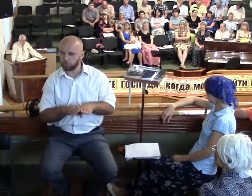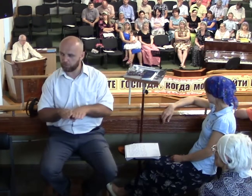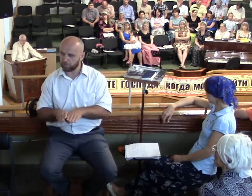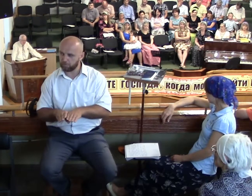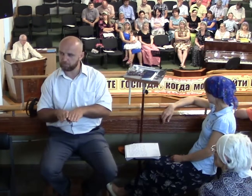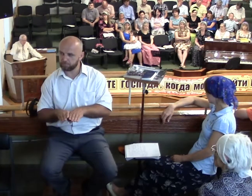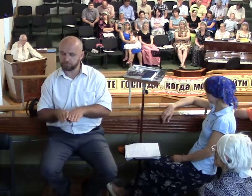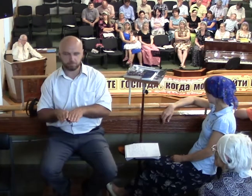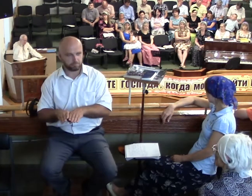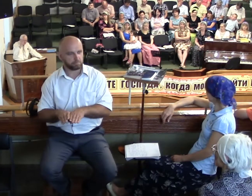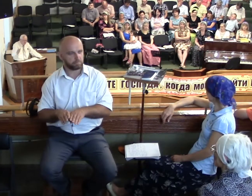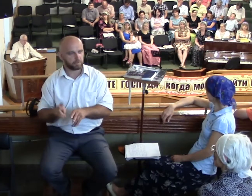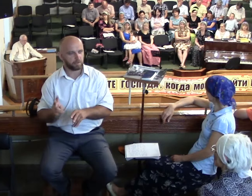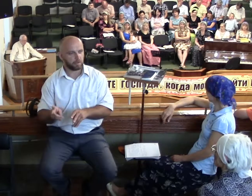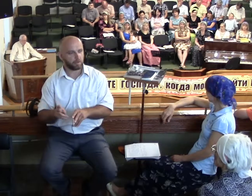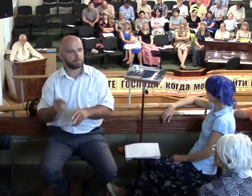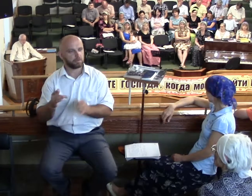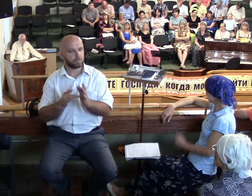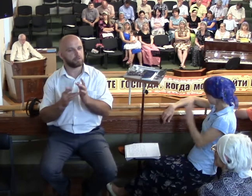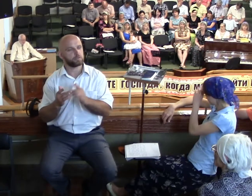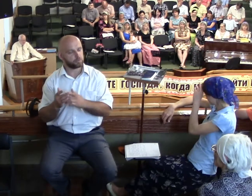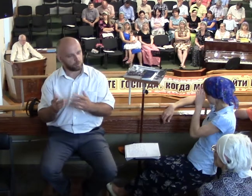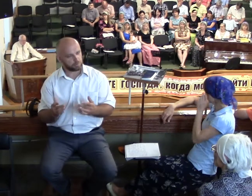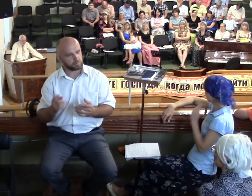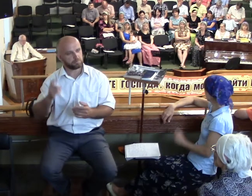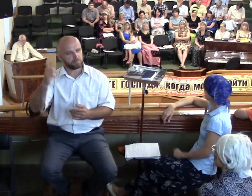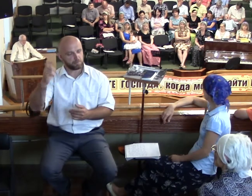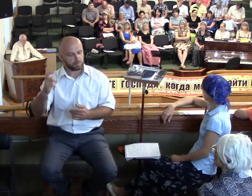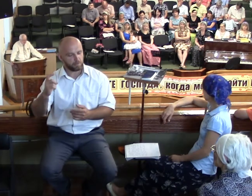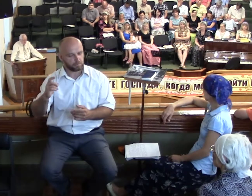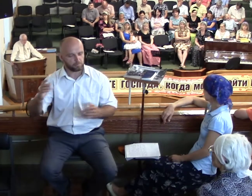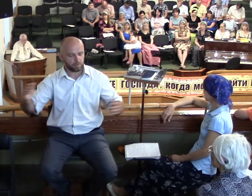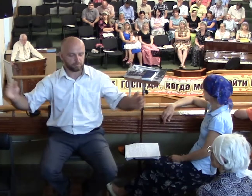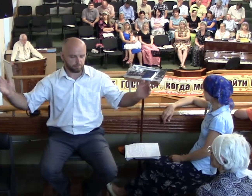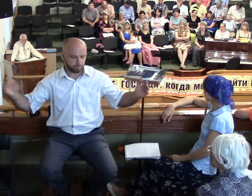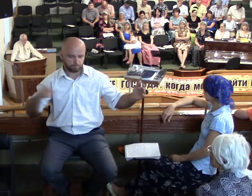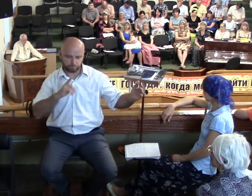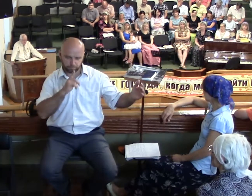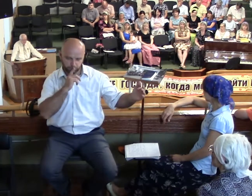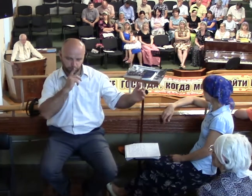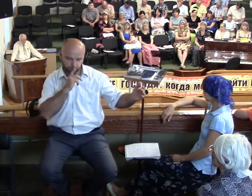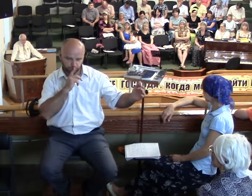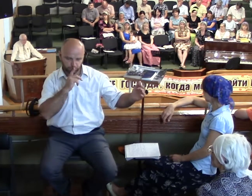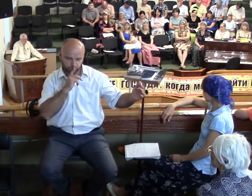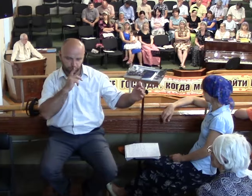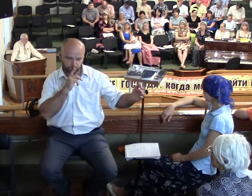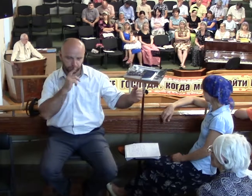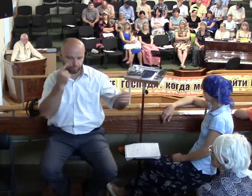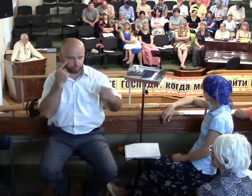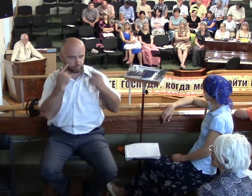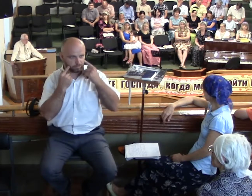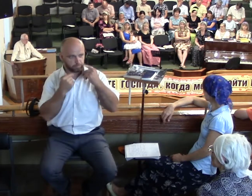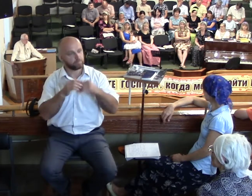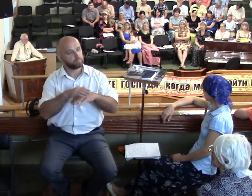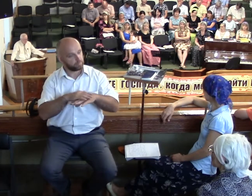проповеди, а потом пошел с учениками в пустыне, там повеселился, не свято, напился или еще